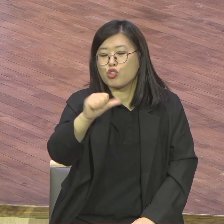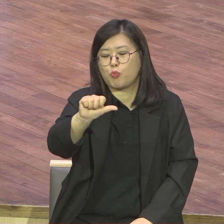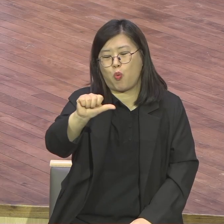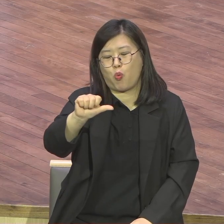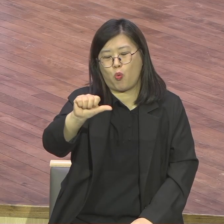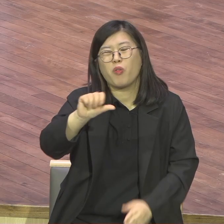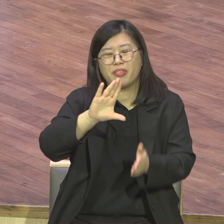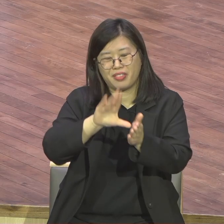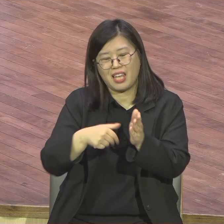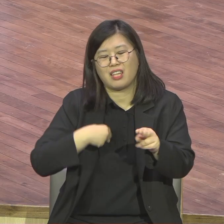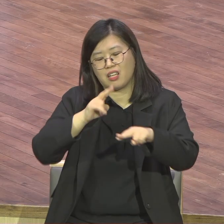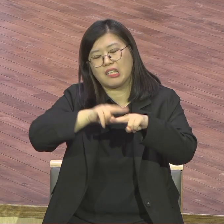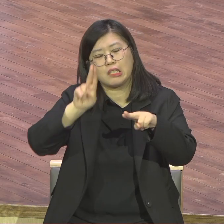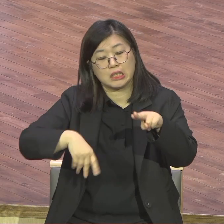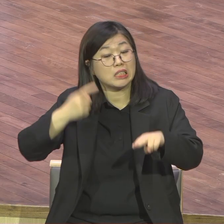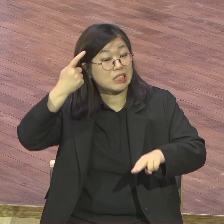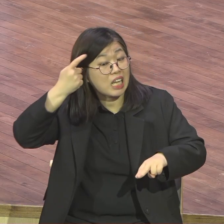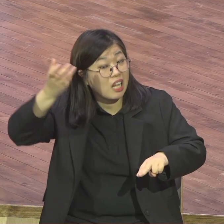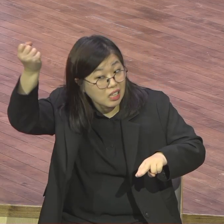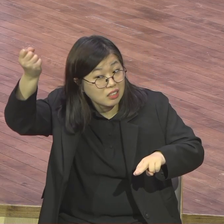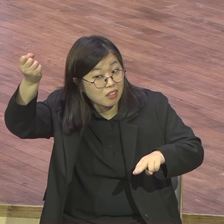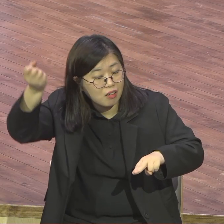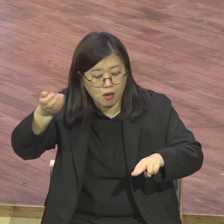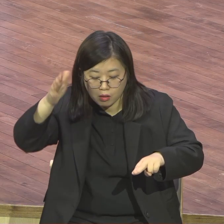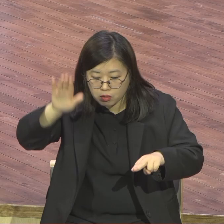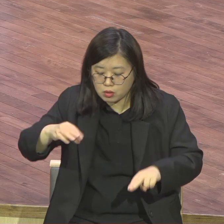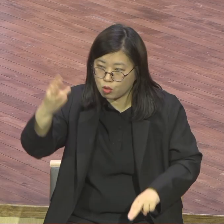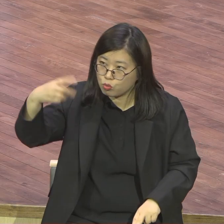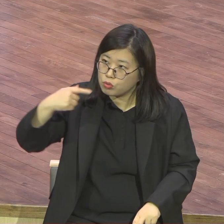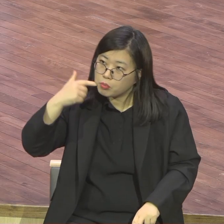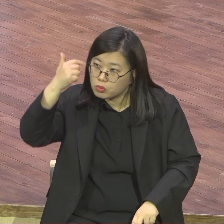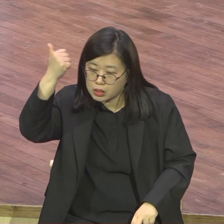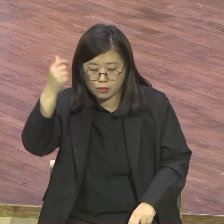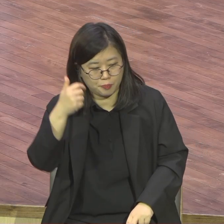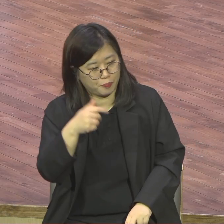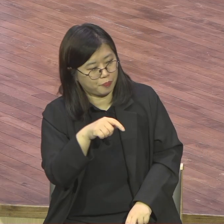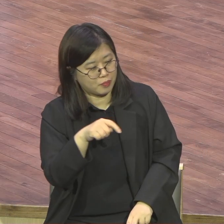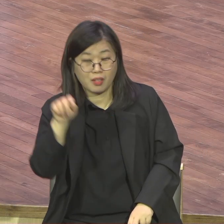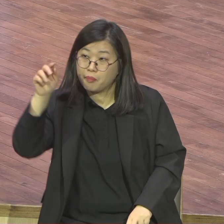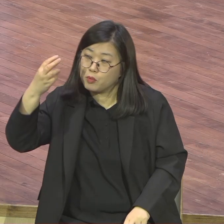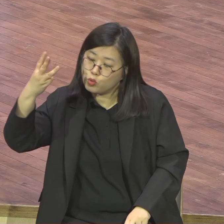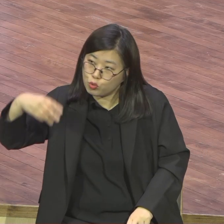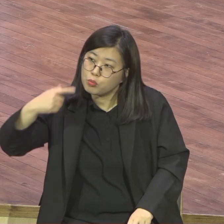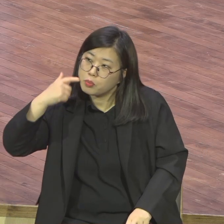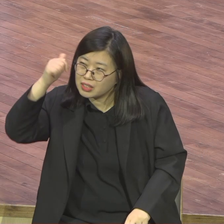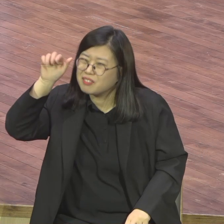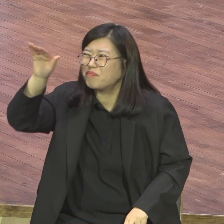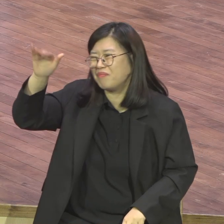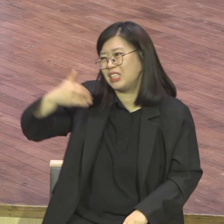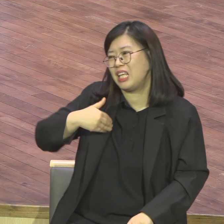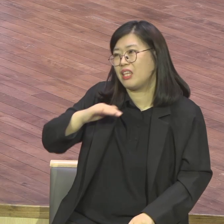그만하자 그러면 유목사님 아 이거 그만할란다 그러니까 무슨 소리합니까